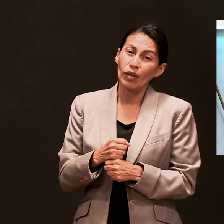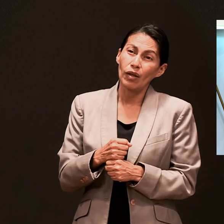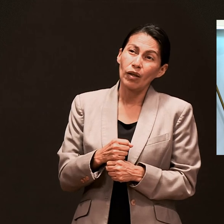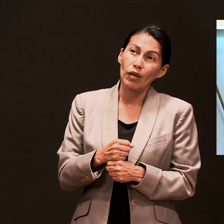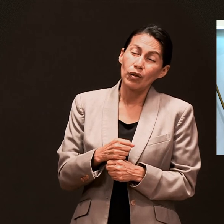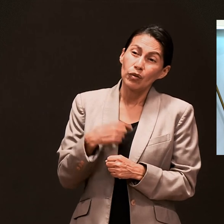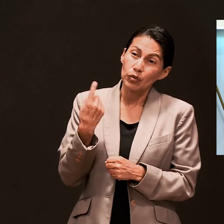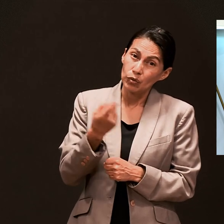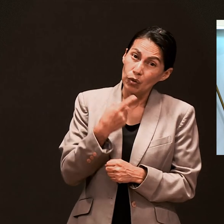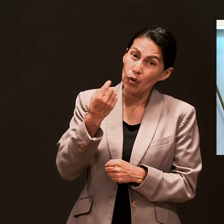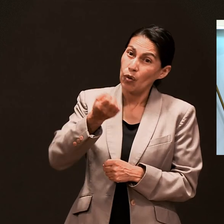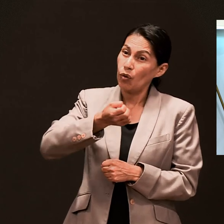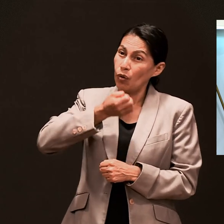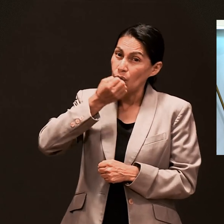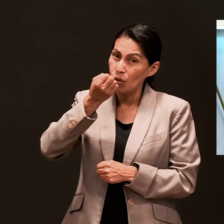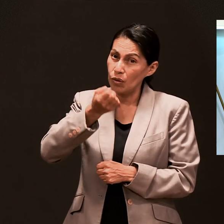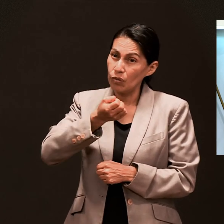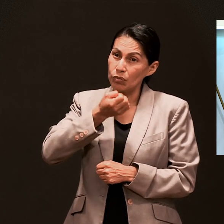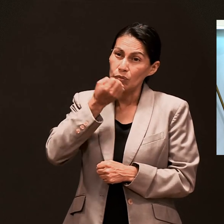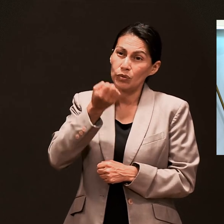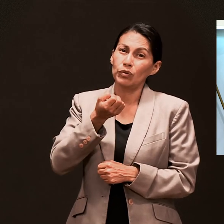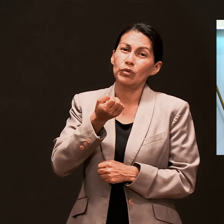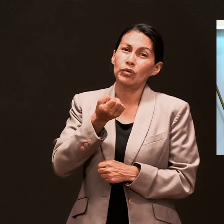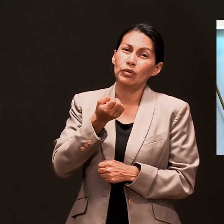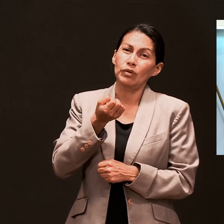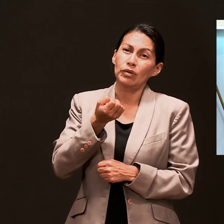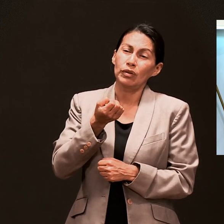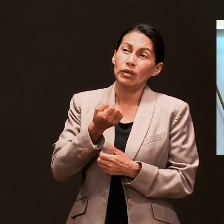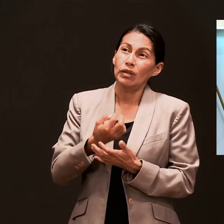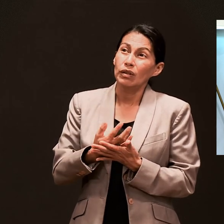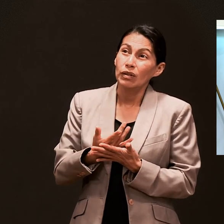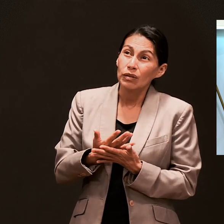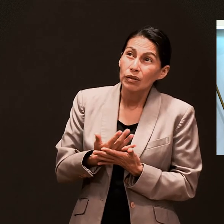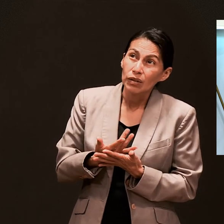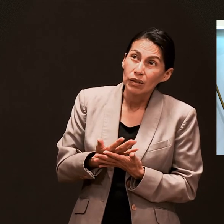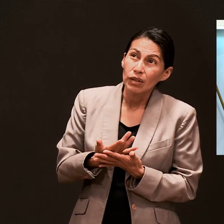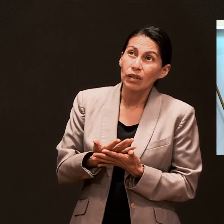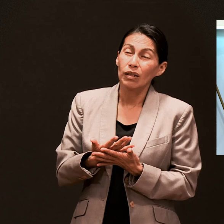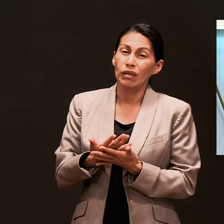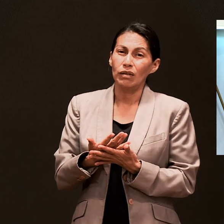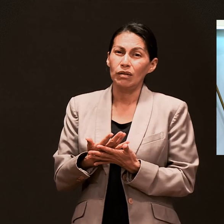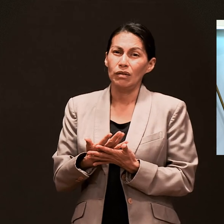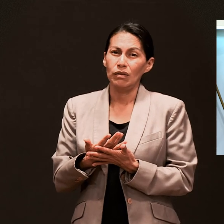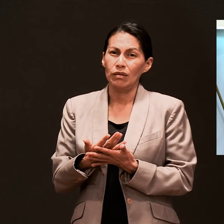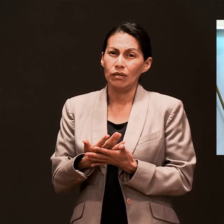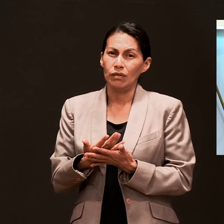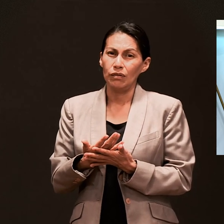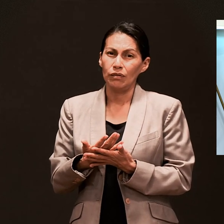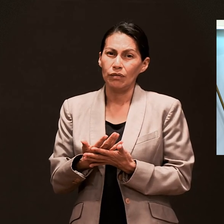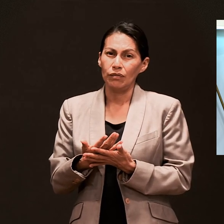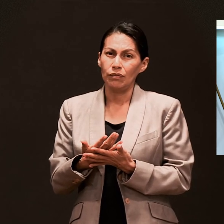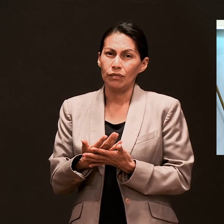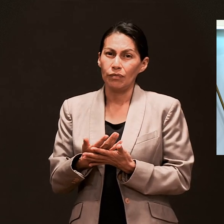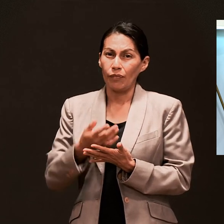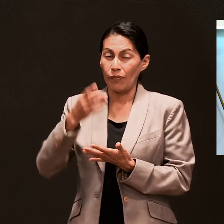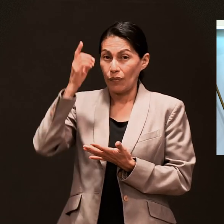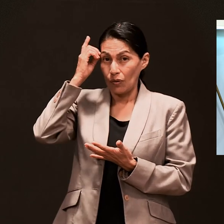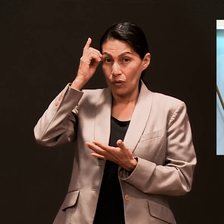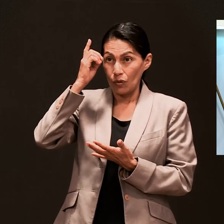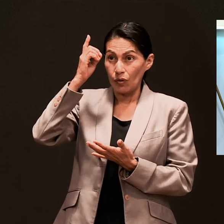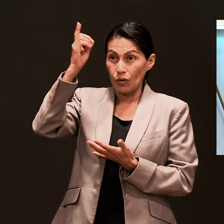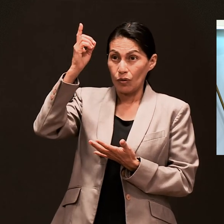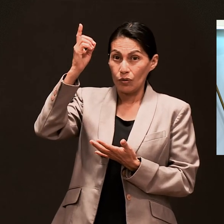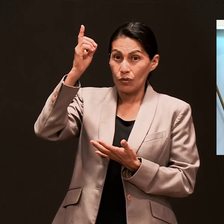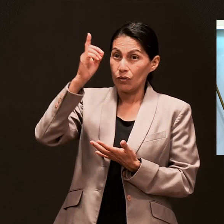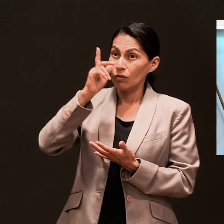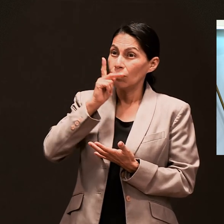en cuanto a esto es que cuando nosotros oramos debemos esperar debemos tener la expectativa